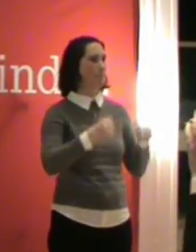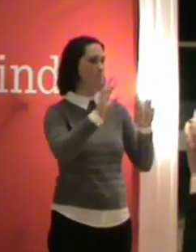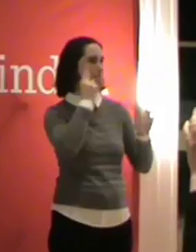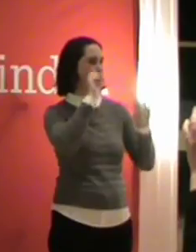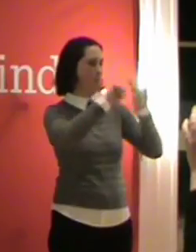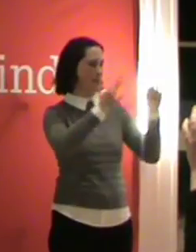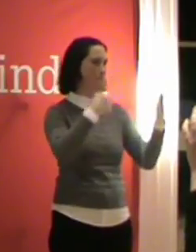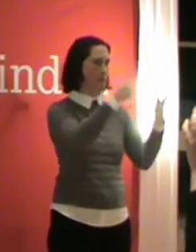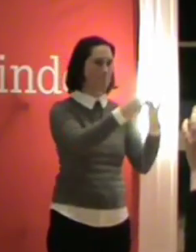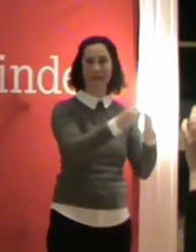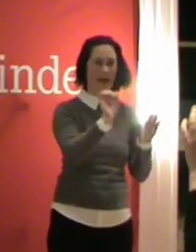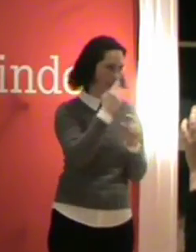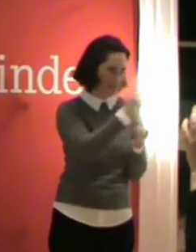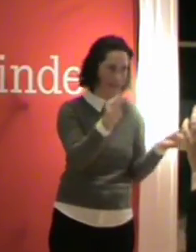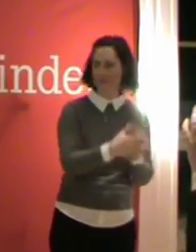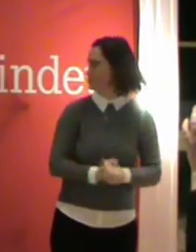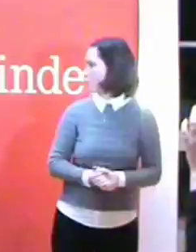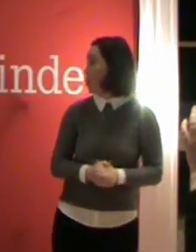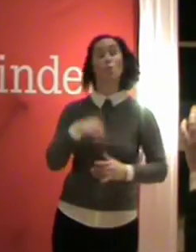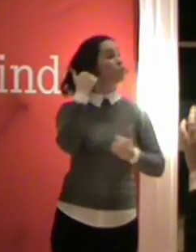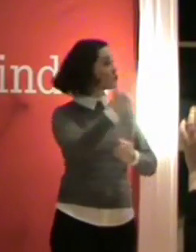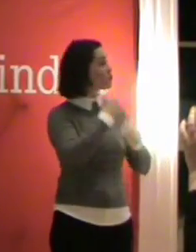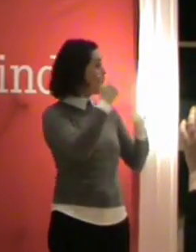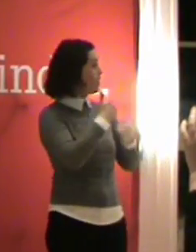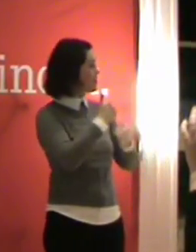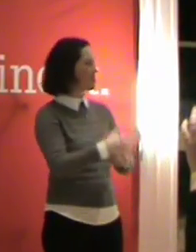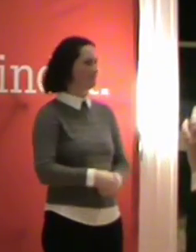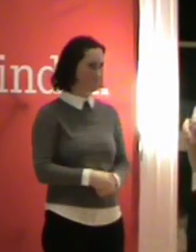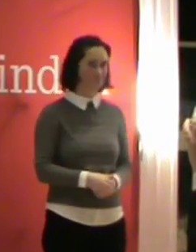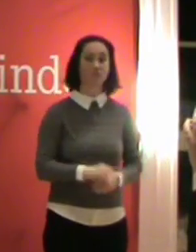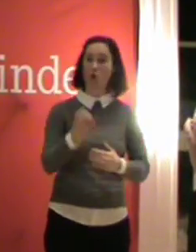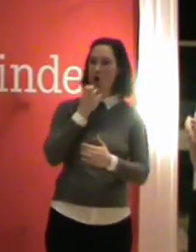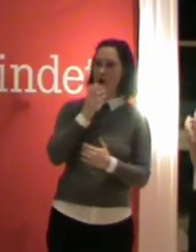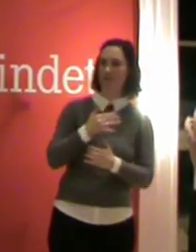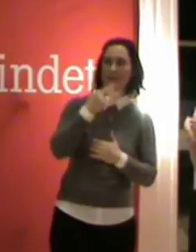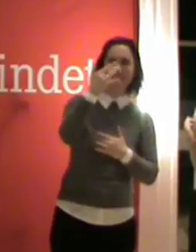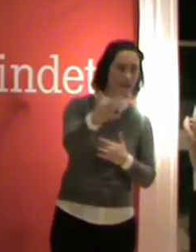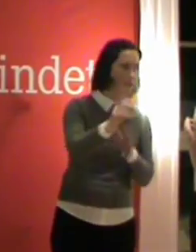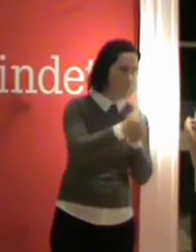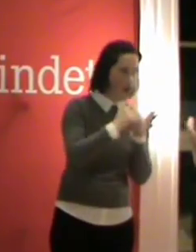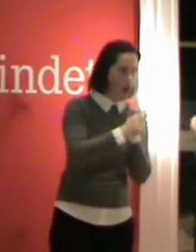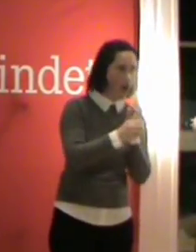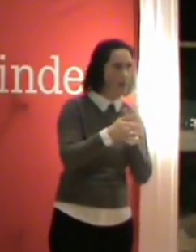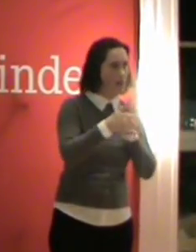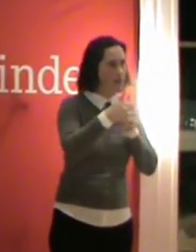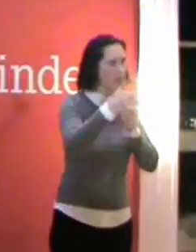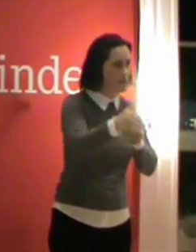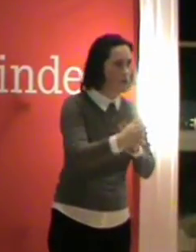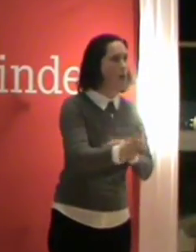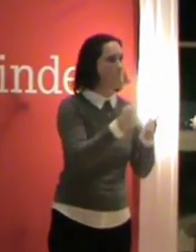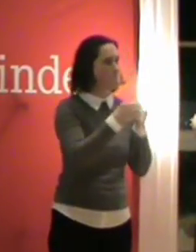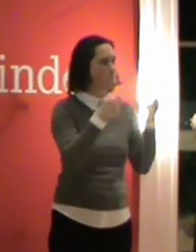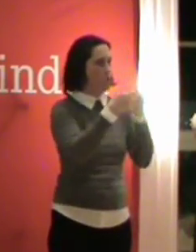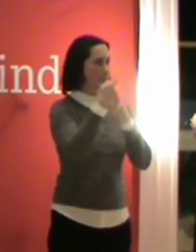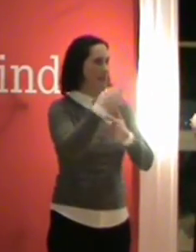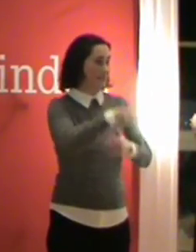die es sehen können. Sie können es nicht sehen. Das ist toll. Und wir hoffen, dass es hier auf dem Endspurt ins Schloss Bellevue,